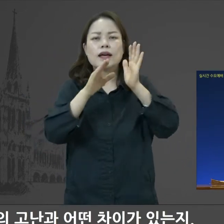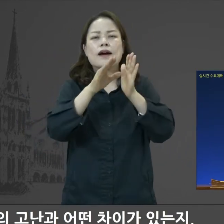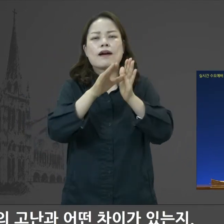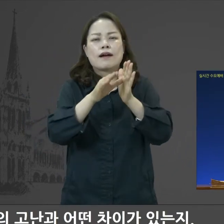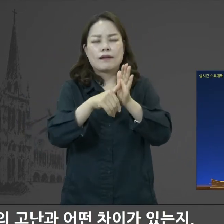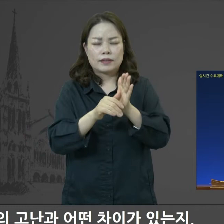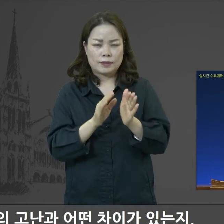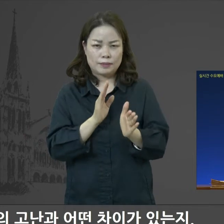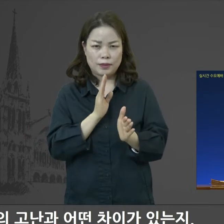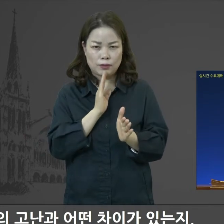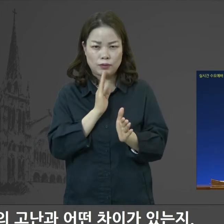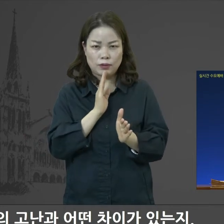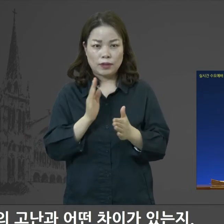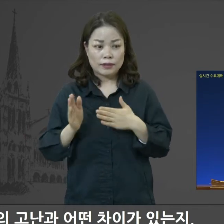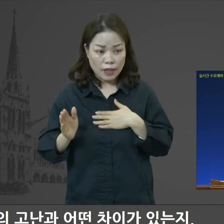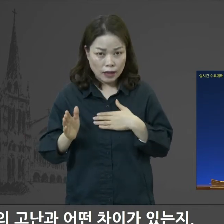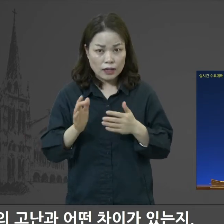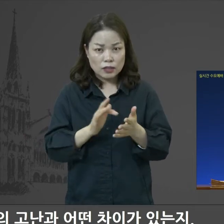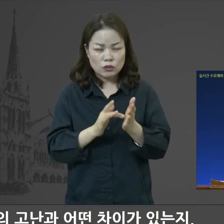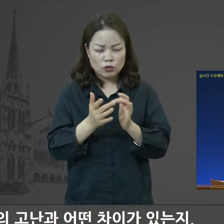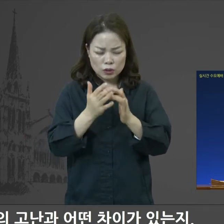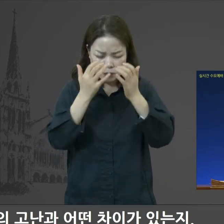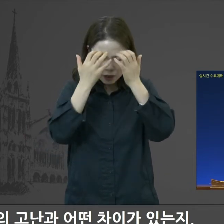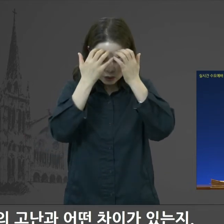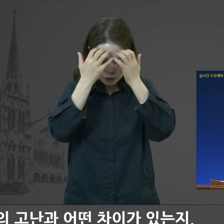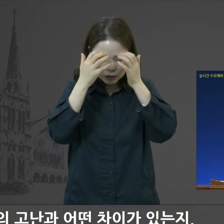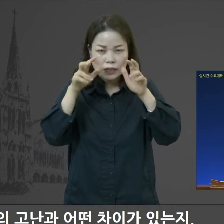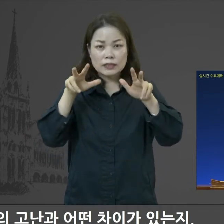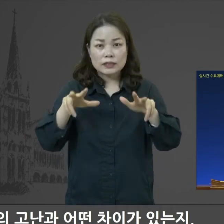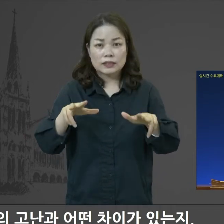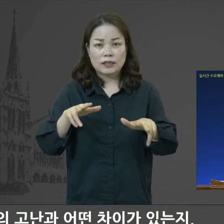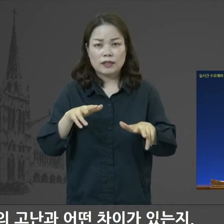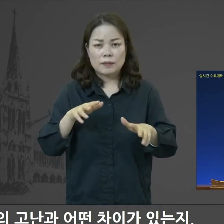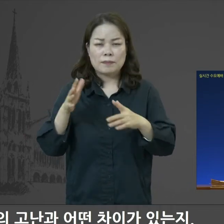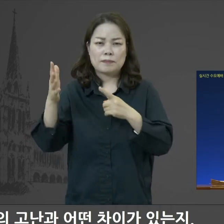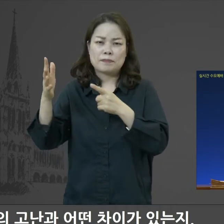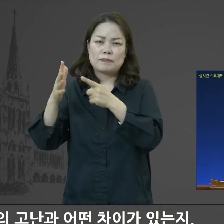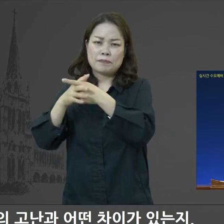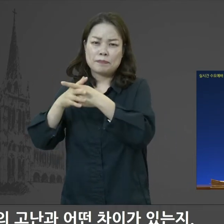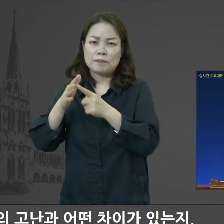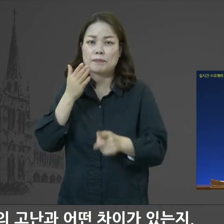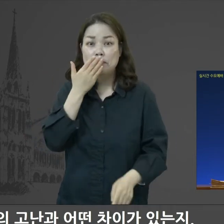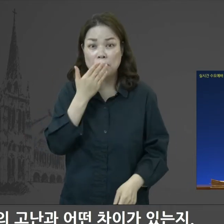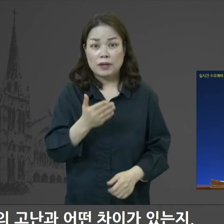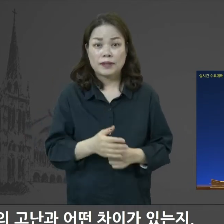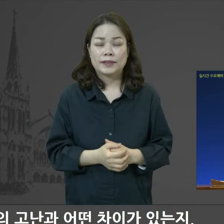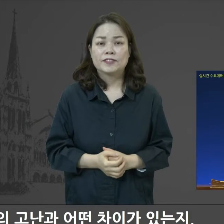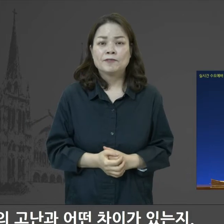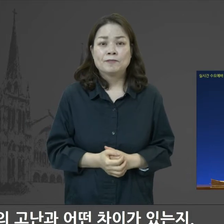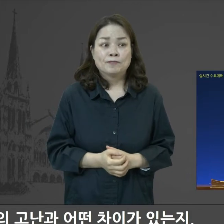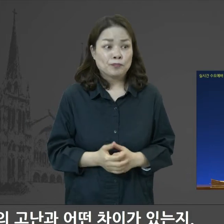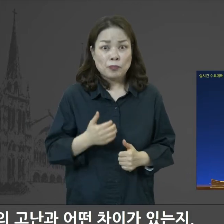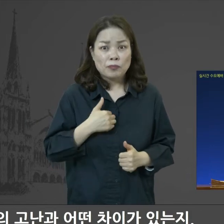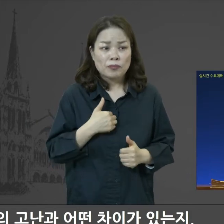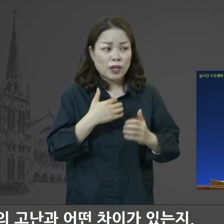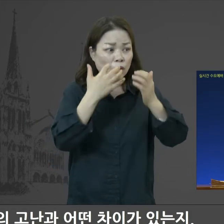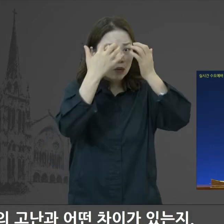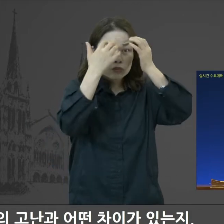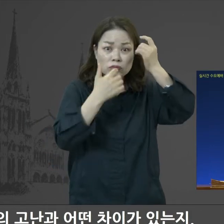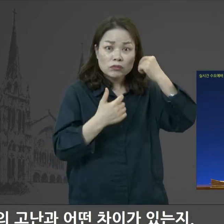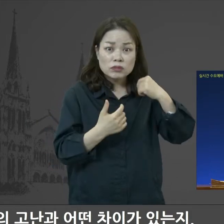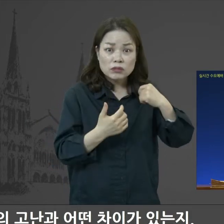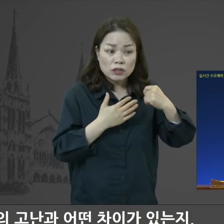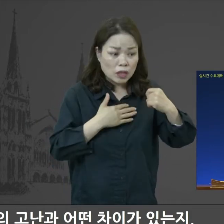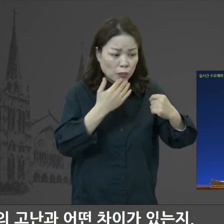그때 비로소 내가 예수님의 고난을 이제 알게 되었다라고 말할 수 있습니다. 내가 고통을 느낀다고